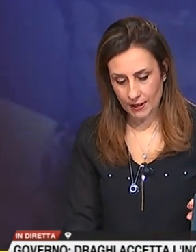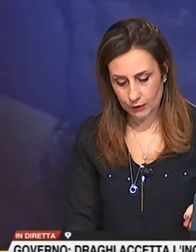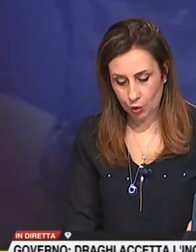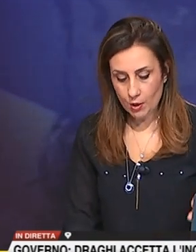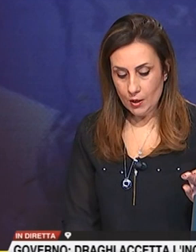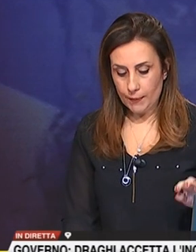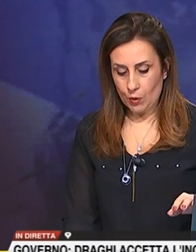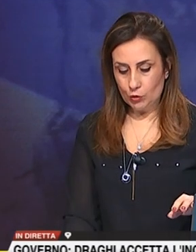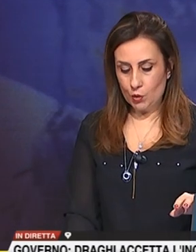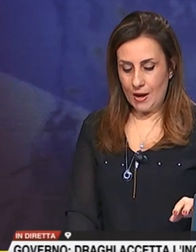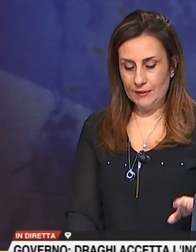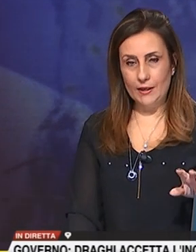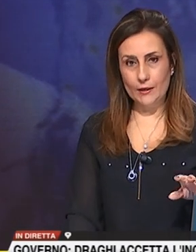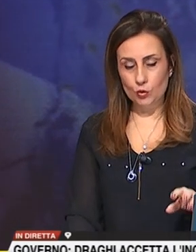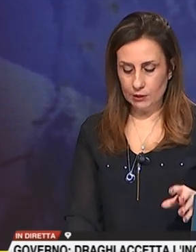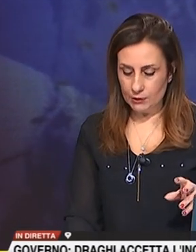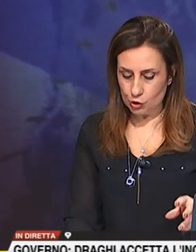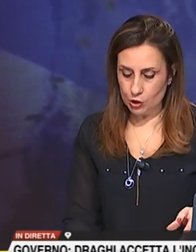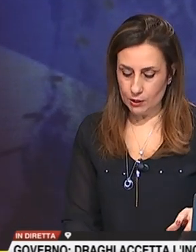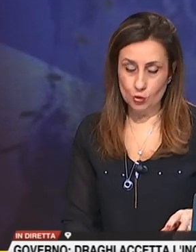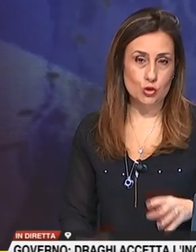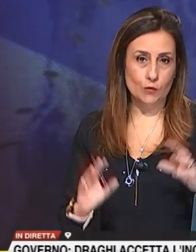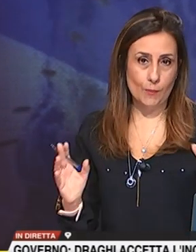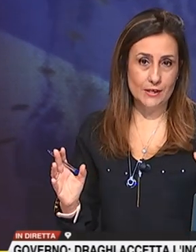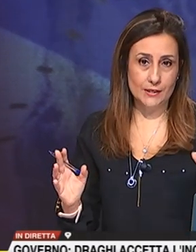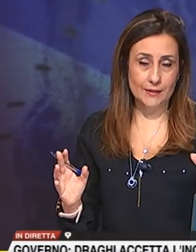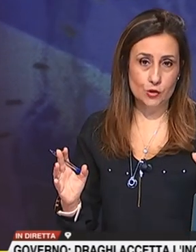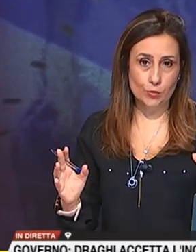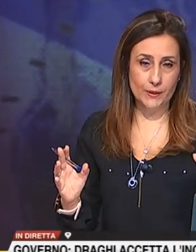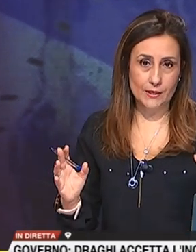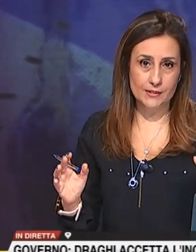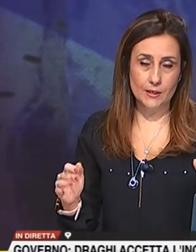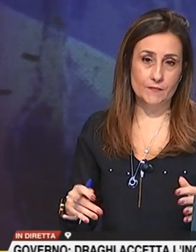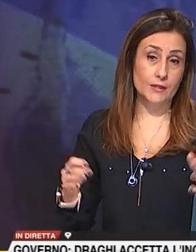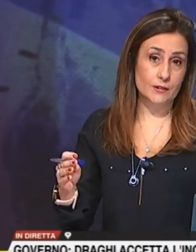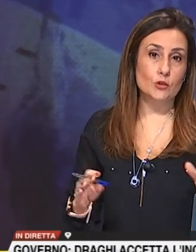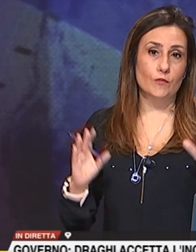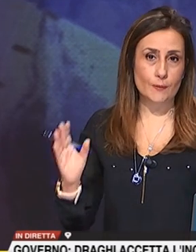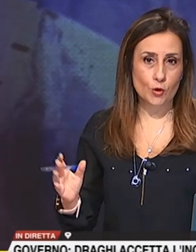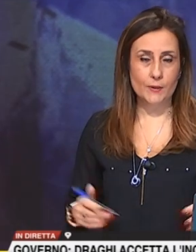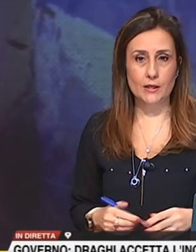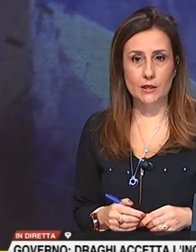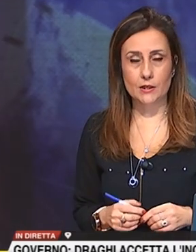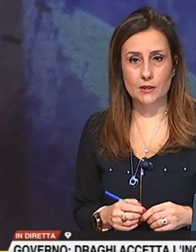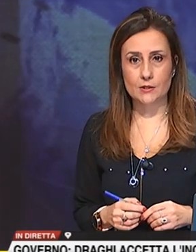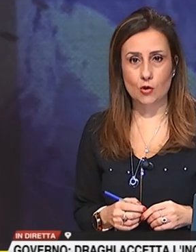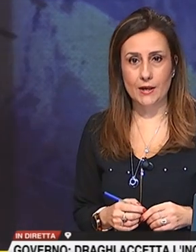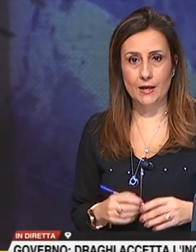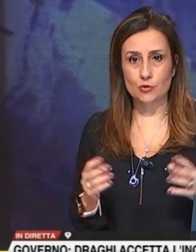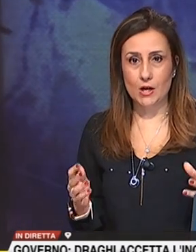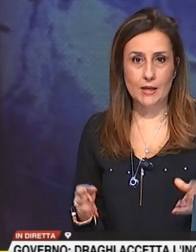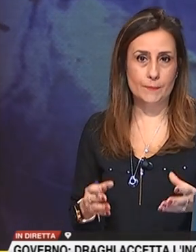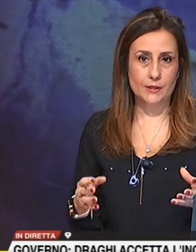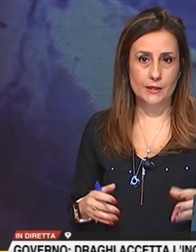nel Veneto. Per quanto riguarda l'R Conti, dice, non ci dovrebbero essere grandi sorprese, venerdì dovremmo rimanere in